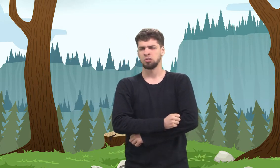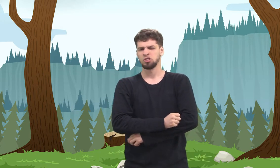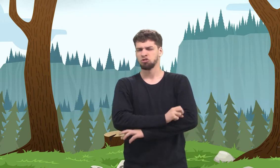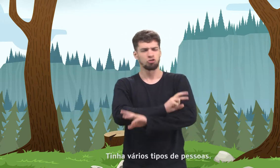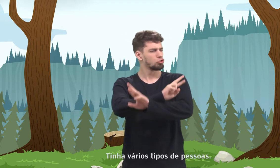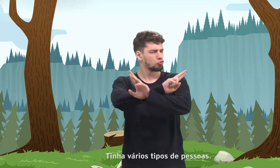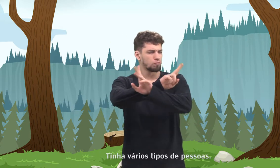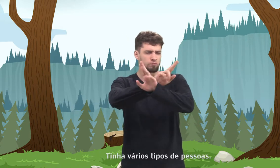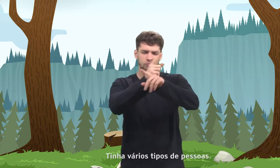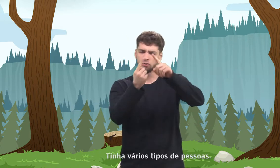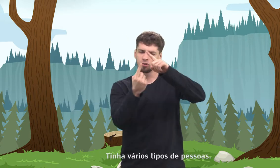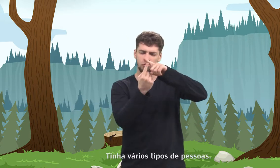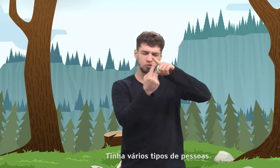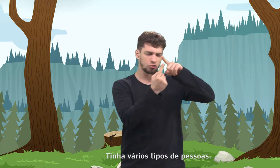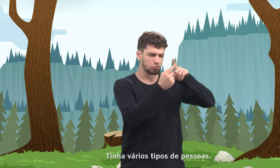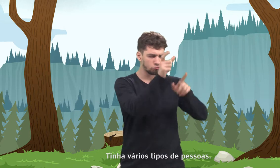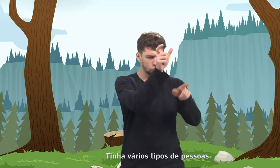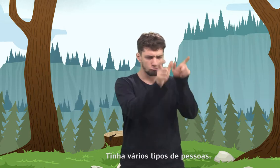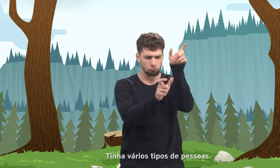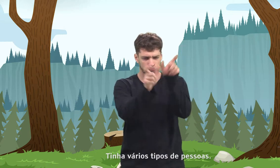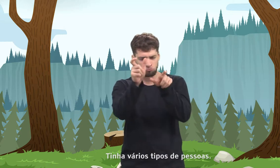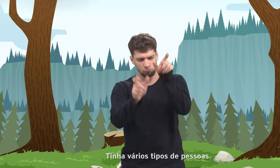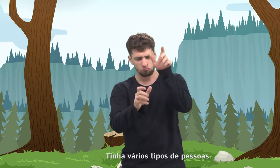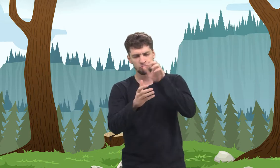tinha vários tipos de pessoas